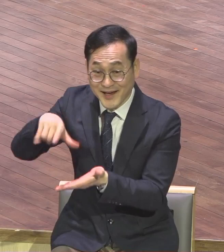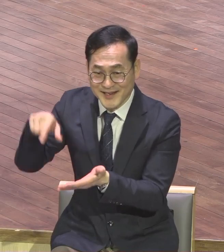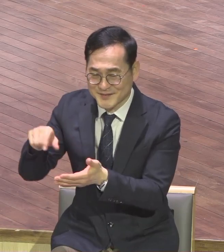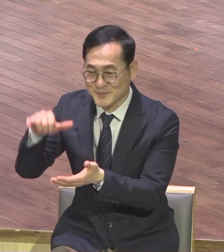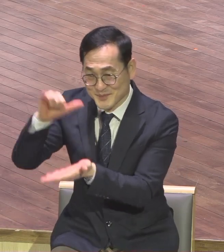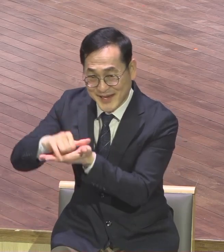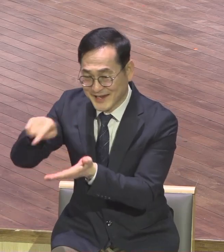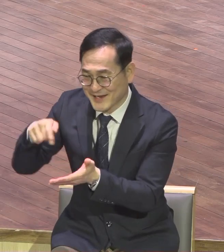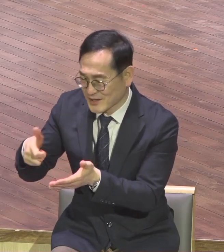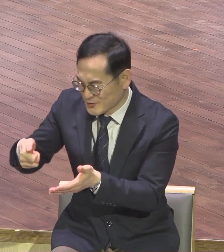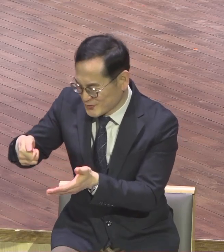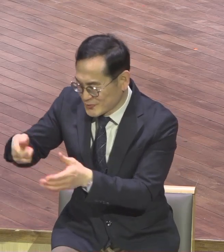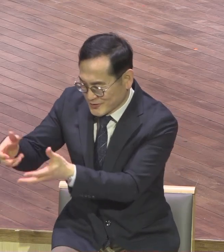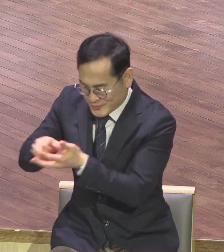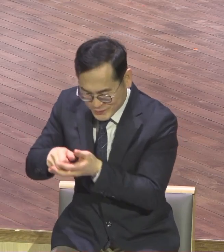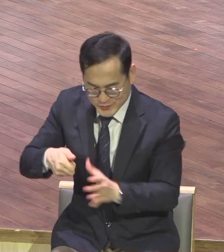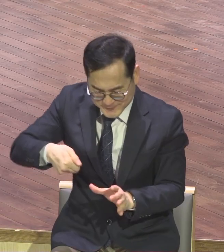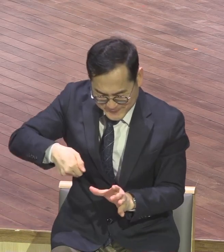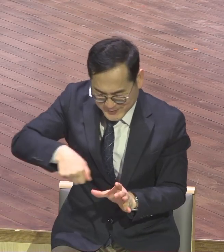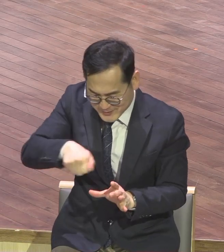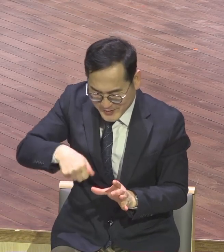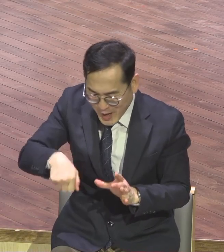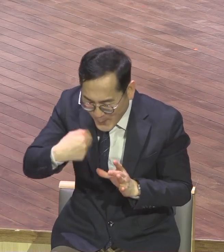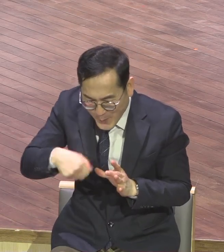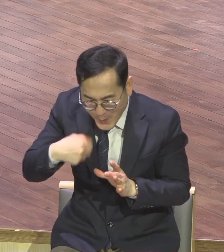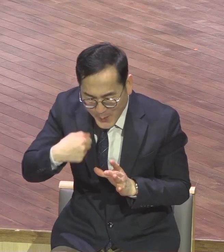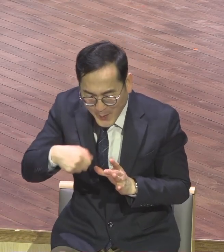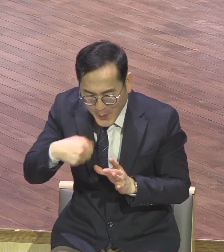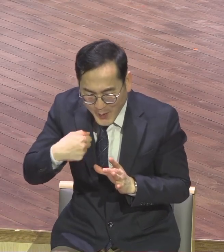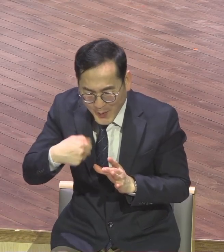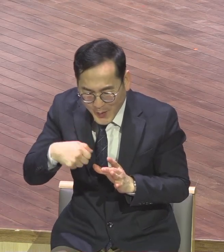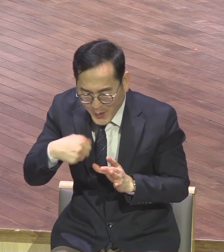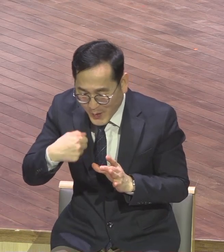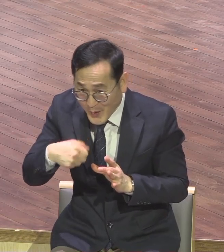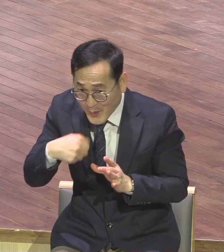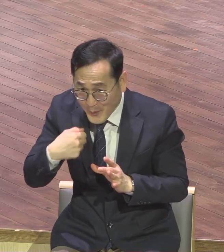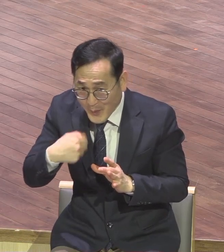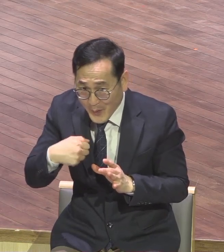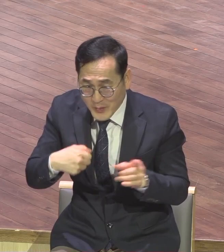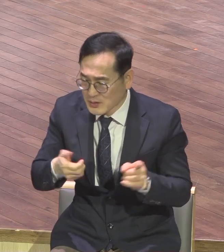그걸 가지고 못 먹게 하니까 그걸 악착 우리한테 숨겨가지고 악착을 쪼개 먹지.